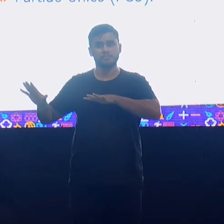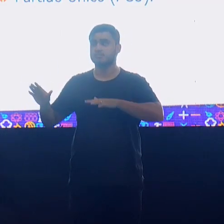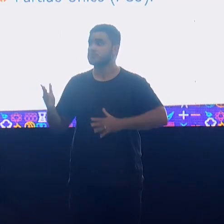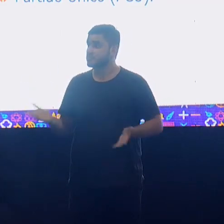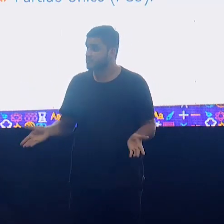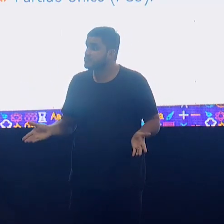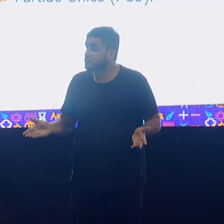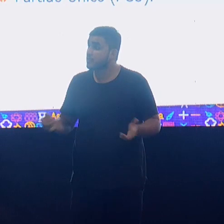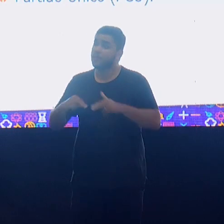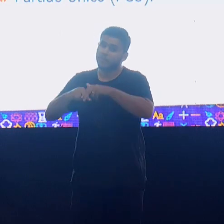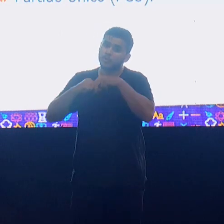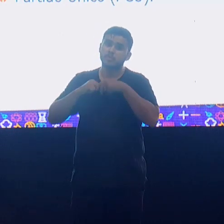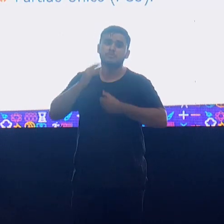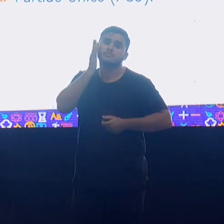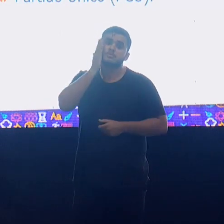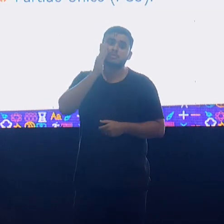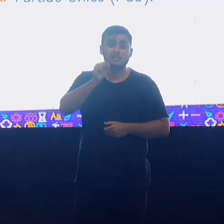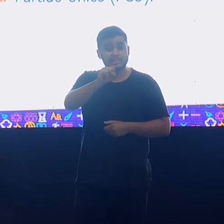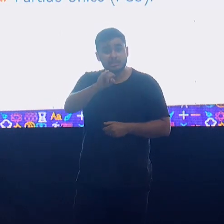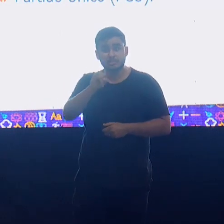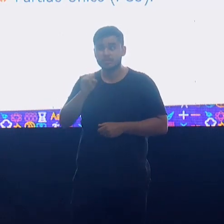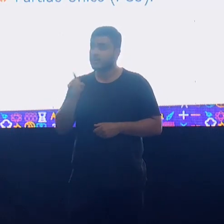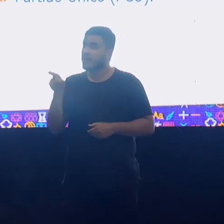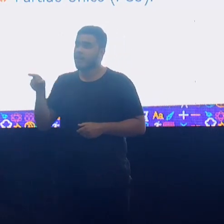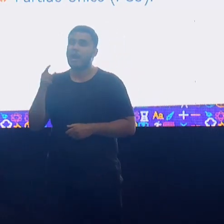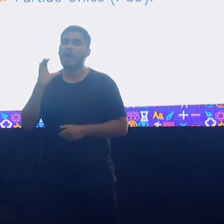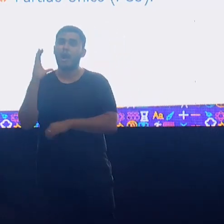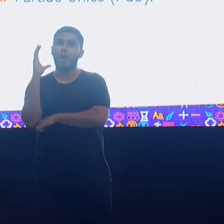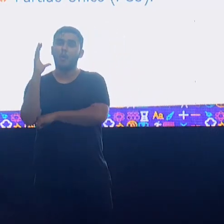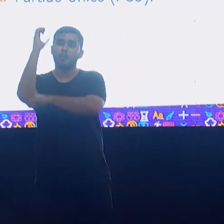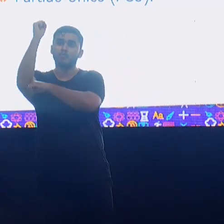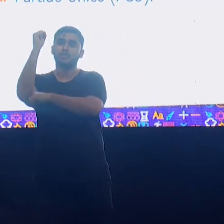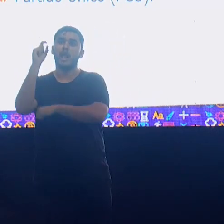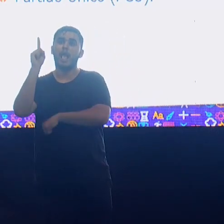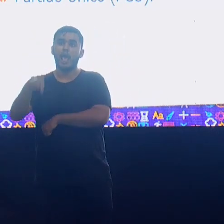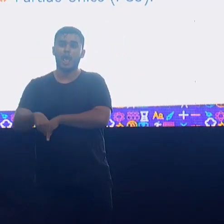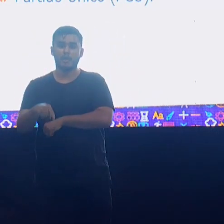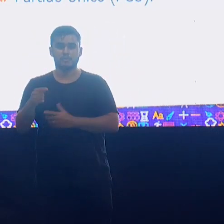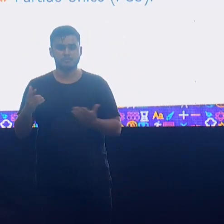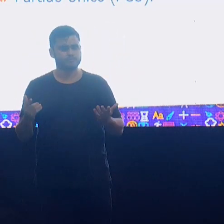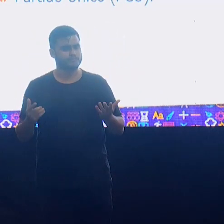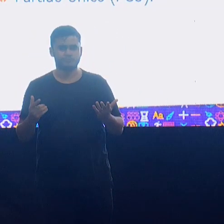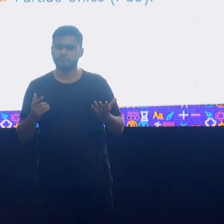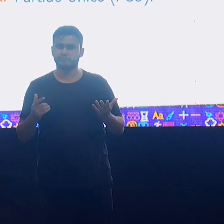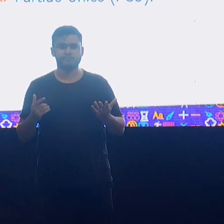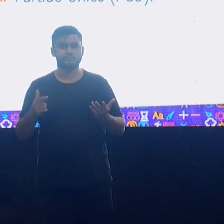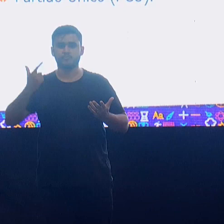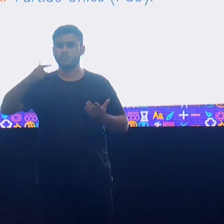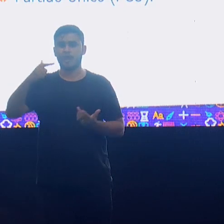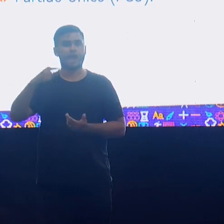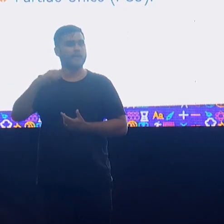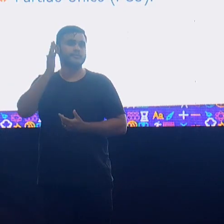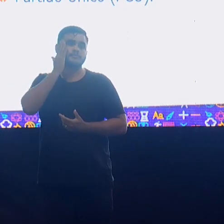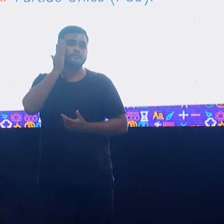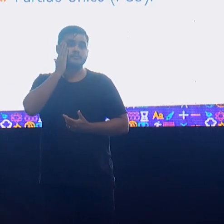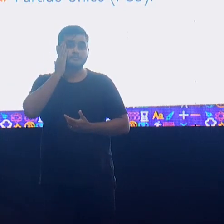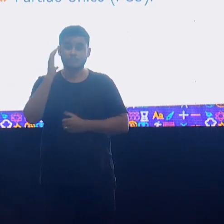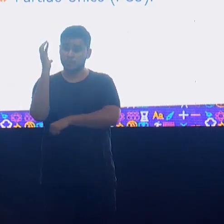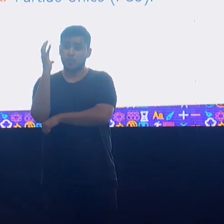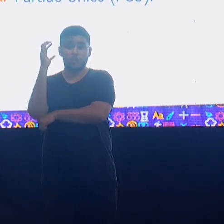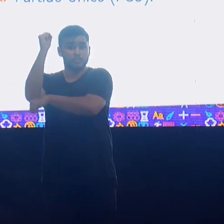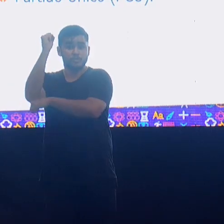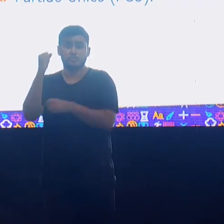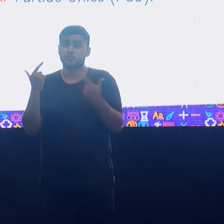Jornalista. Geralmente, quando as pessoas falam sem ter conhecimento de causa, elas erram. Então, comunismo